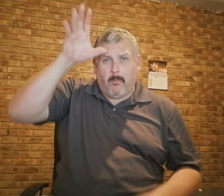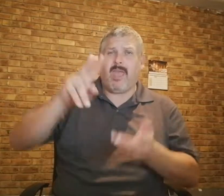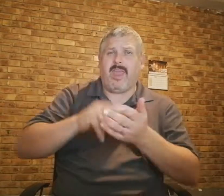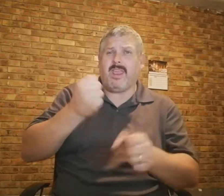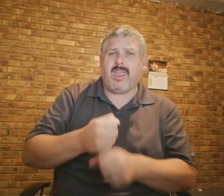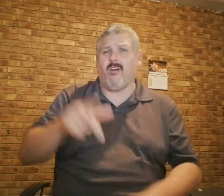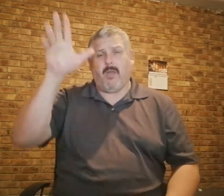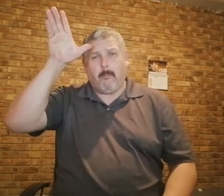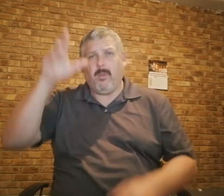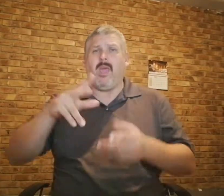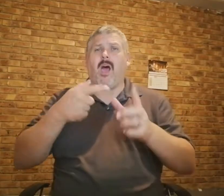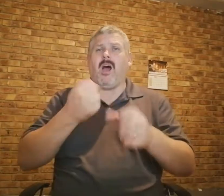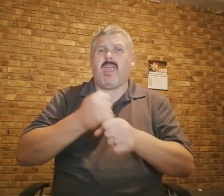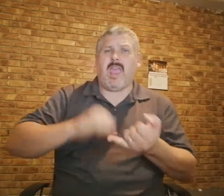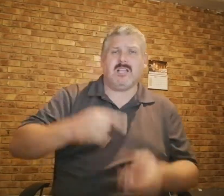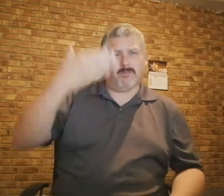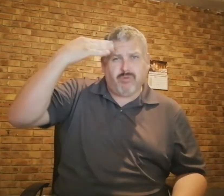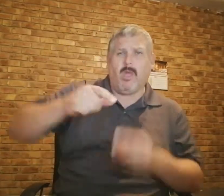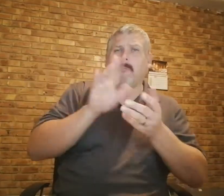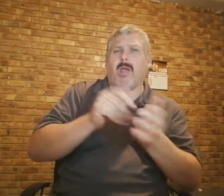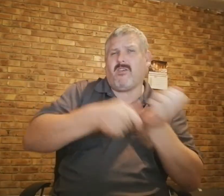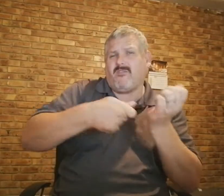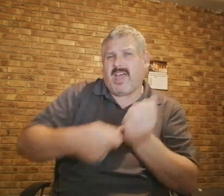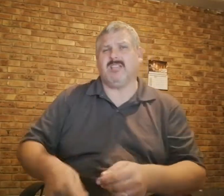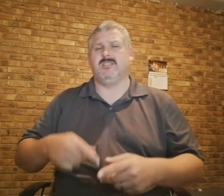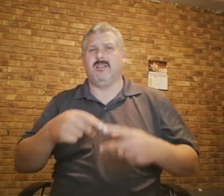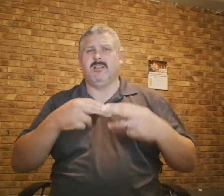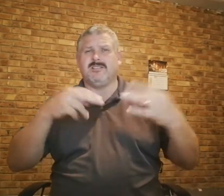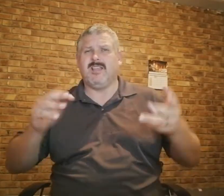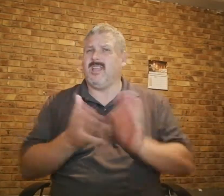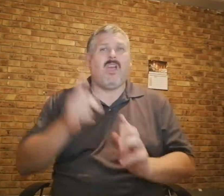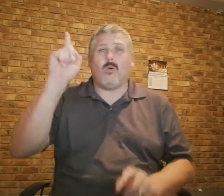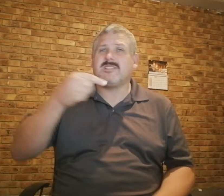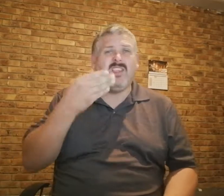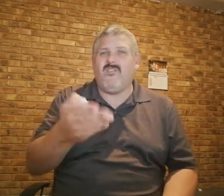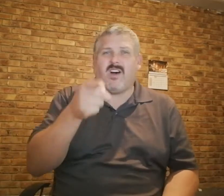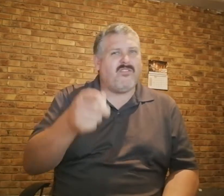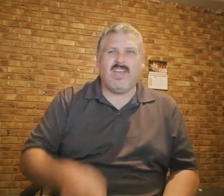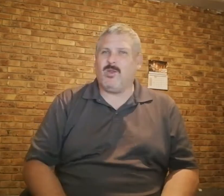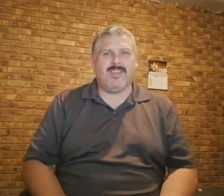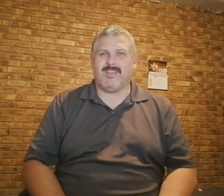pfff, en geel, pfff, AGS, pfff, Bijbel, vers. God sal nie praat vir jou nie.